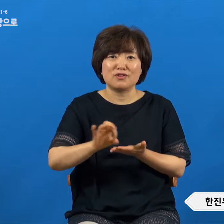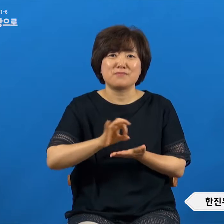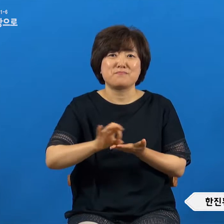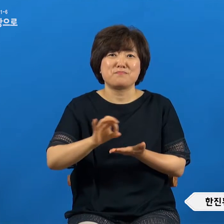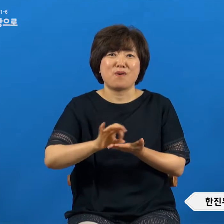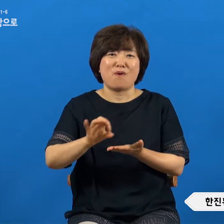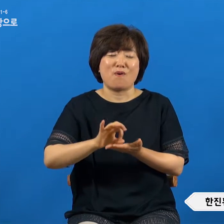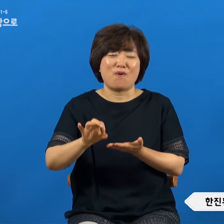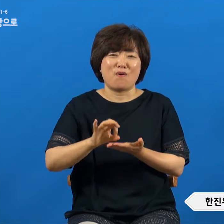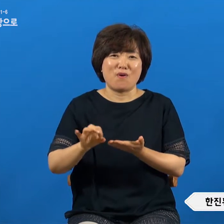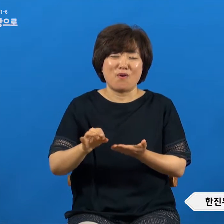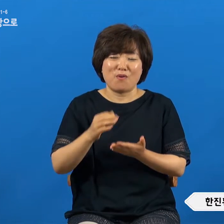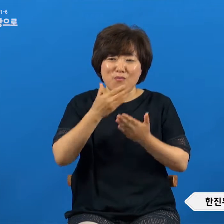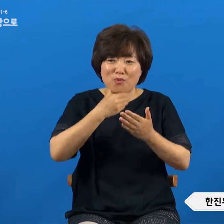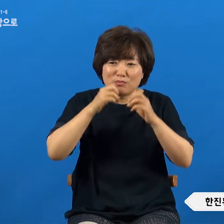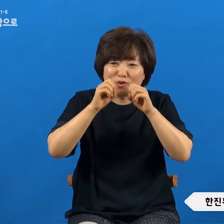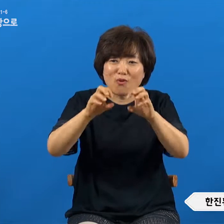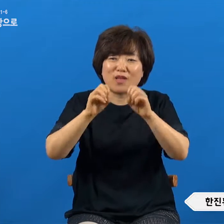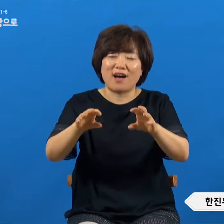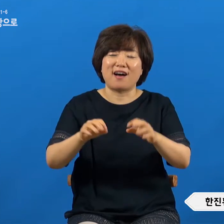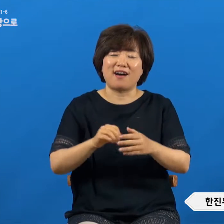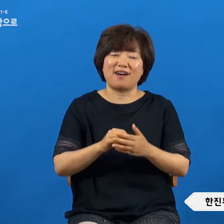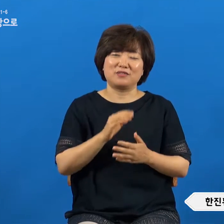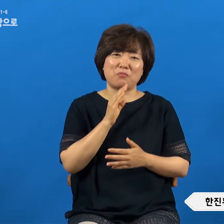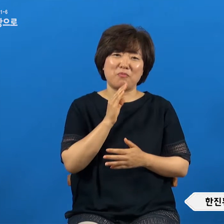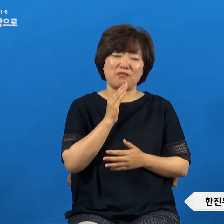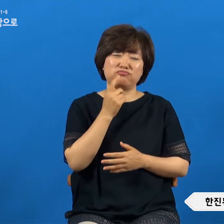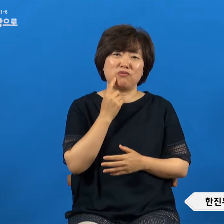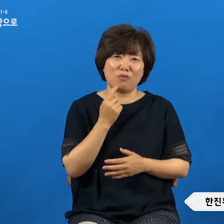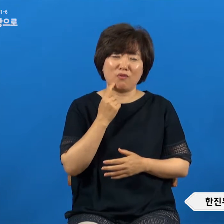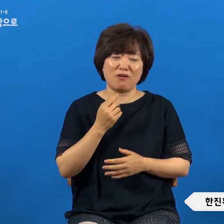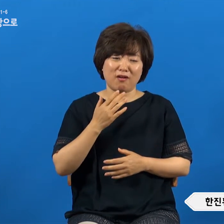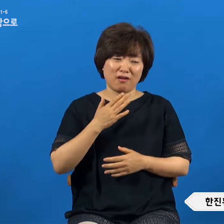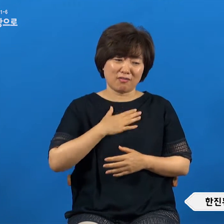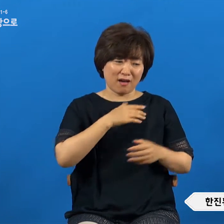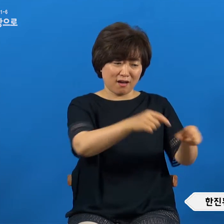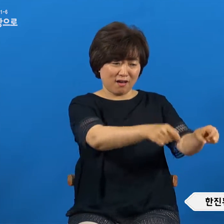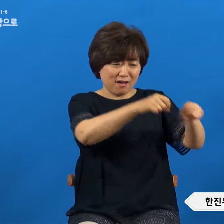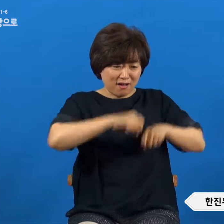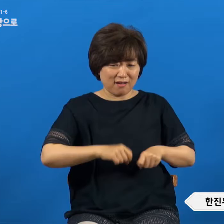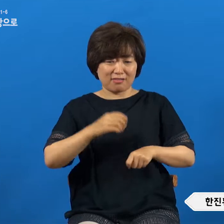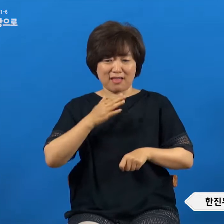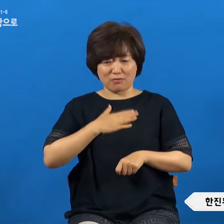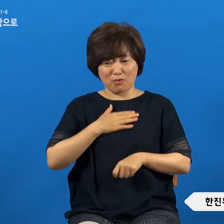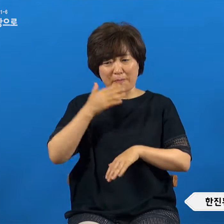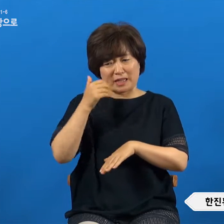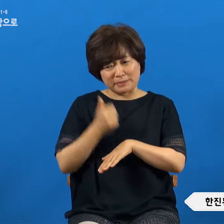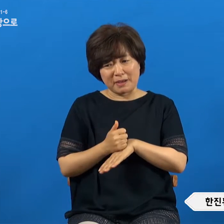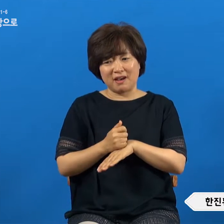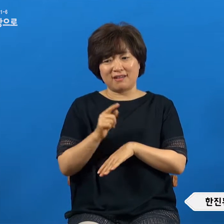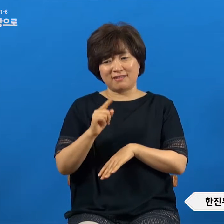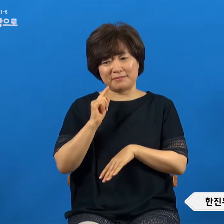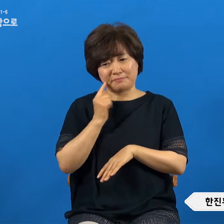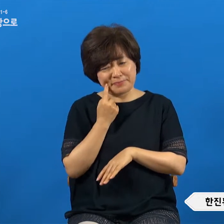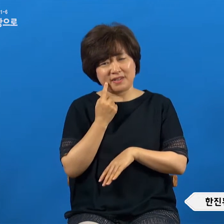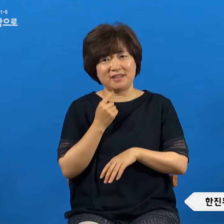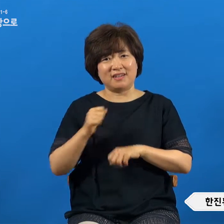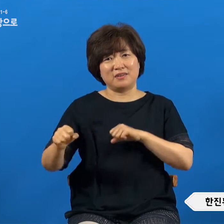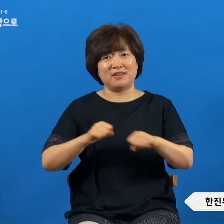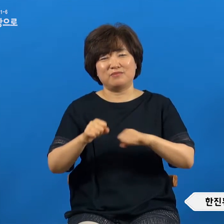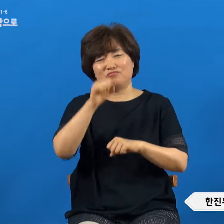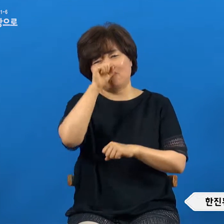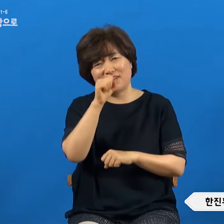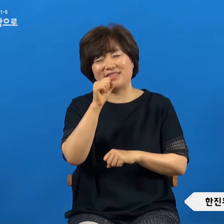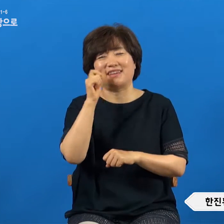부러운지요. 내 마지막도 그렇게 됐으면 얼마나 좋을까 하는 생각이 간절했습니다.